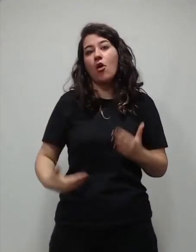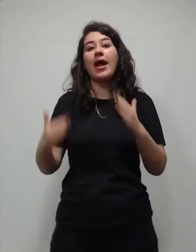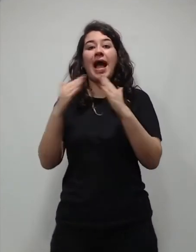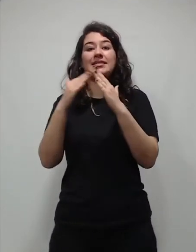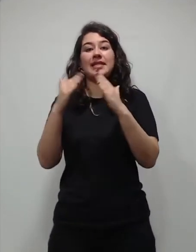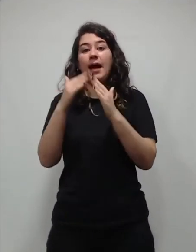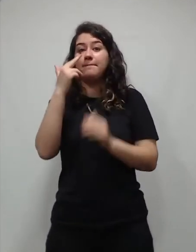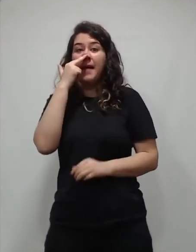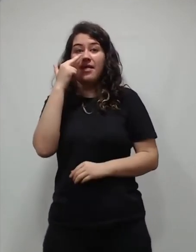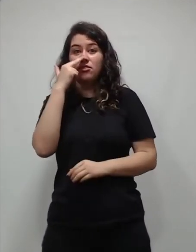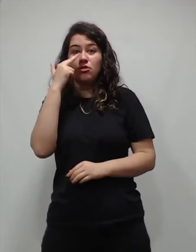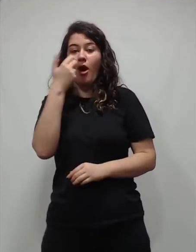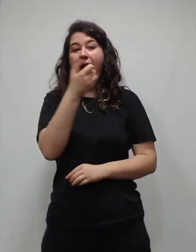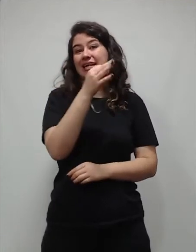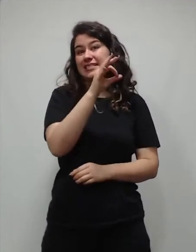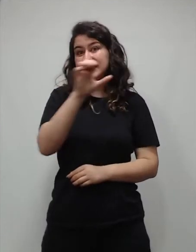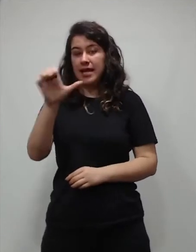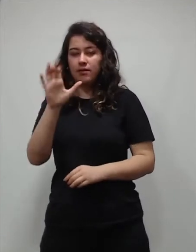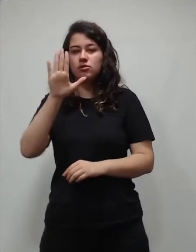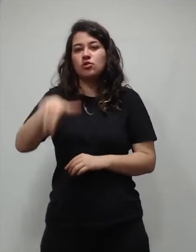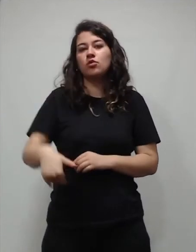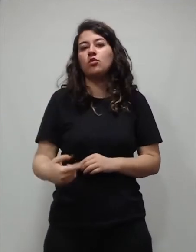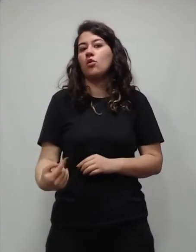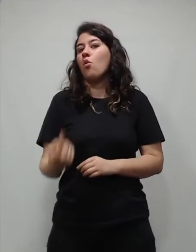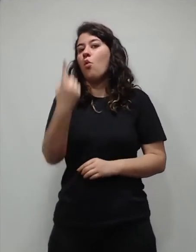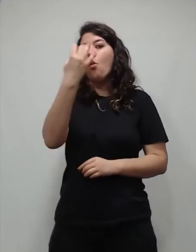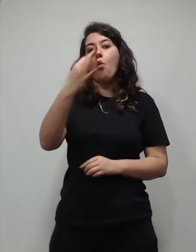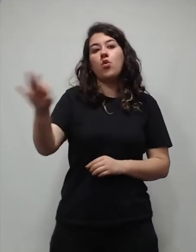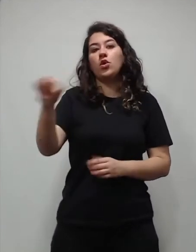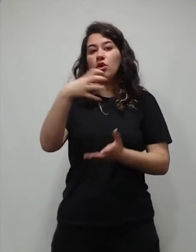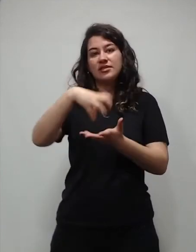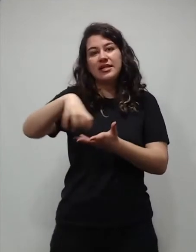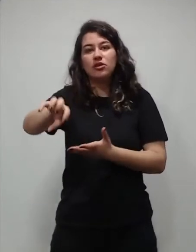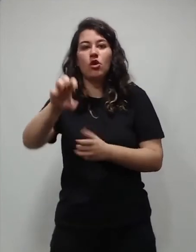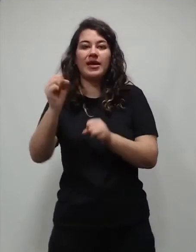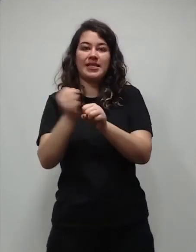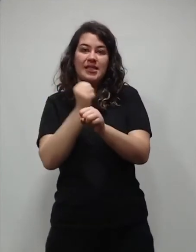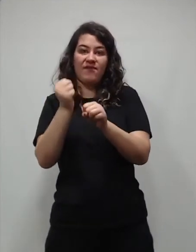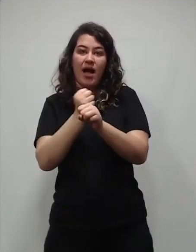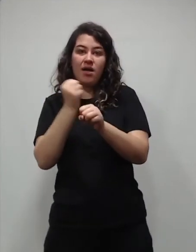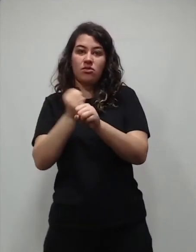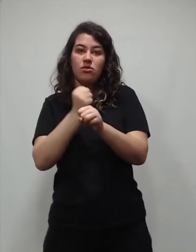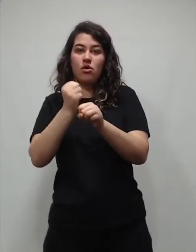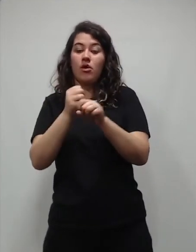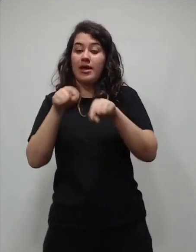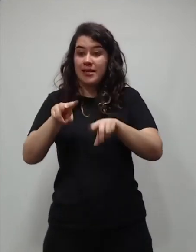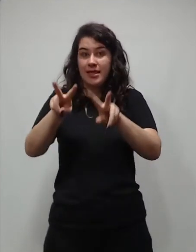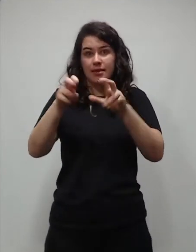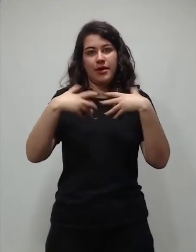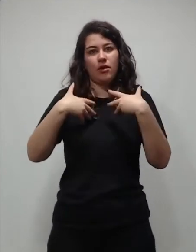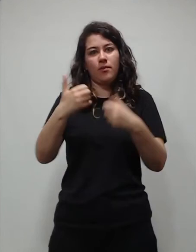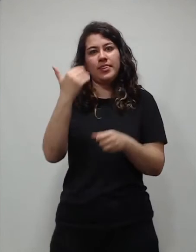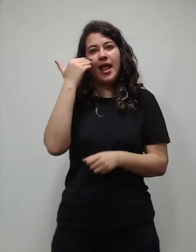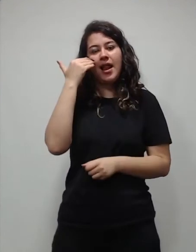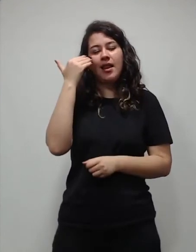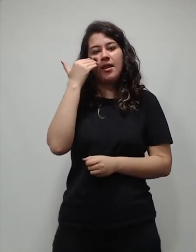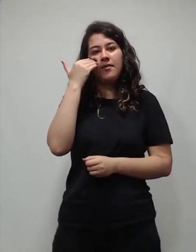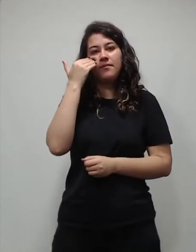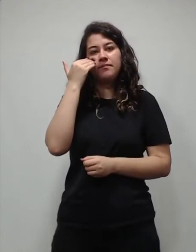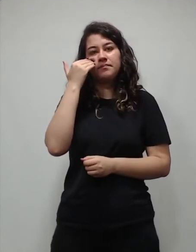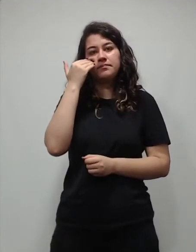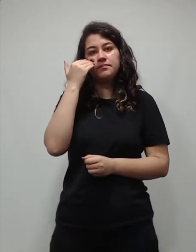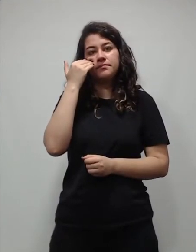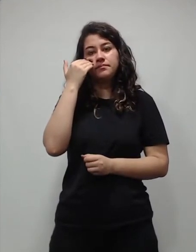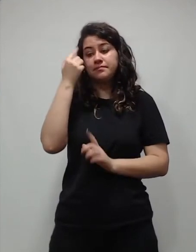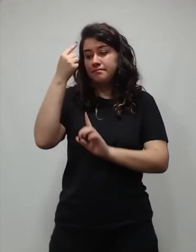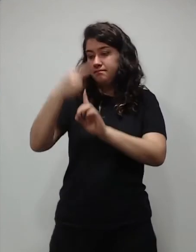Pando. Estamos hablando de ACE, que es el único efector que está haciendo movimientos en este aspecto. Y